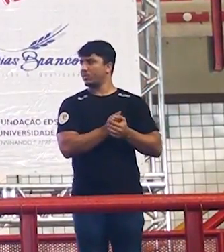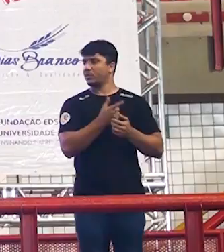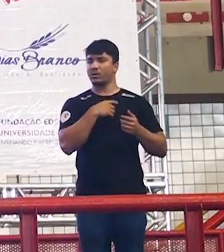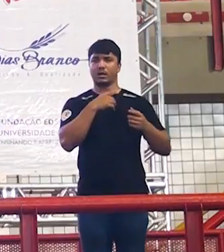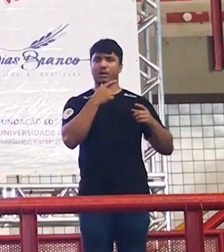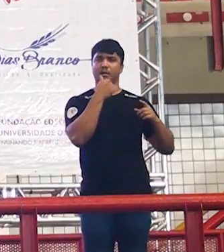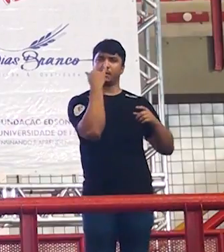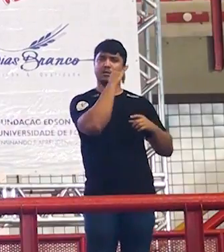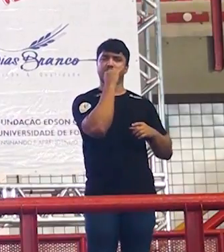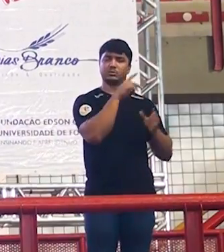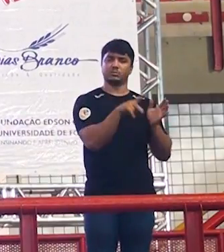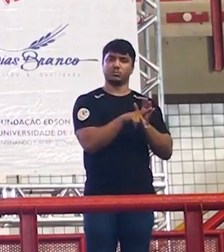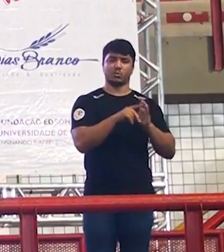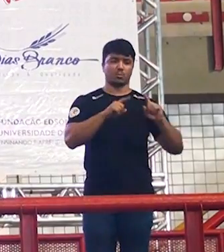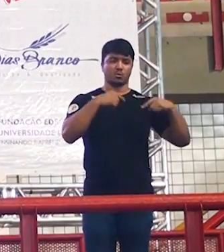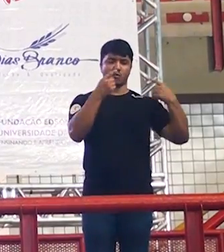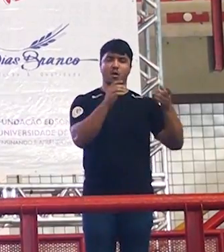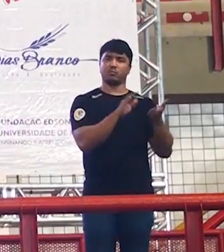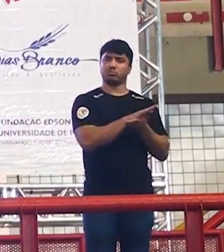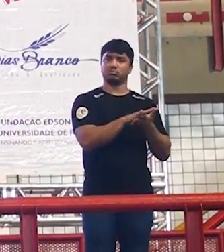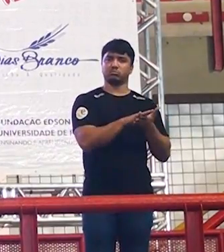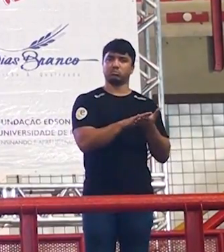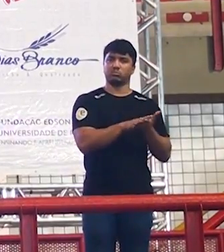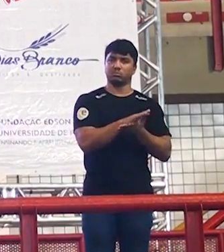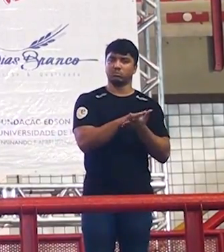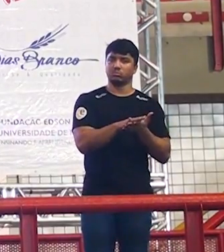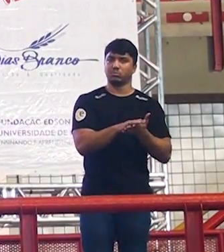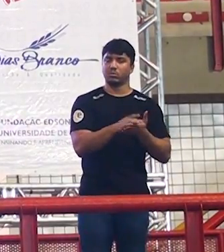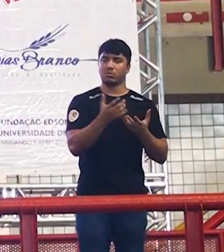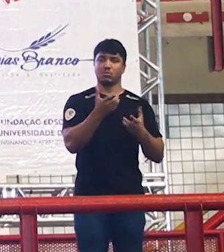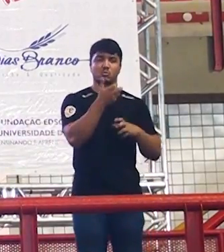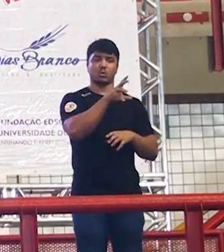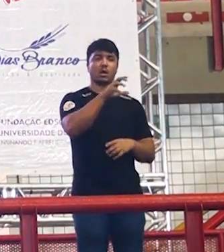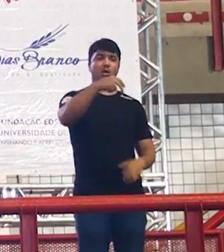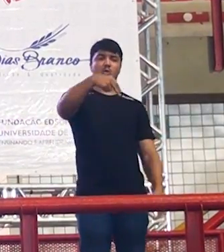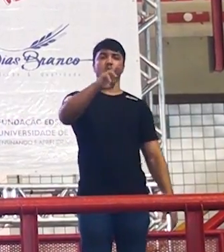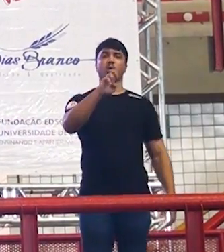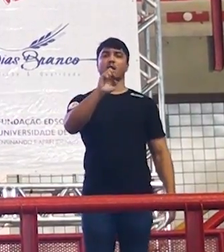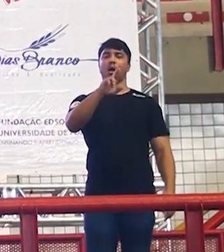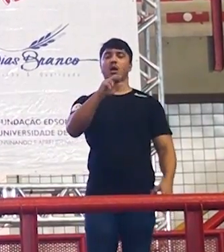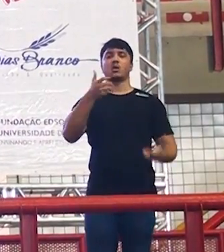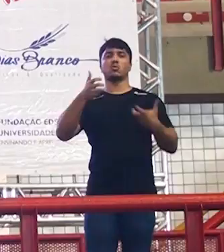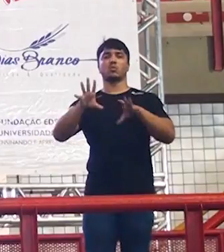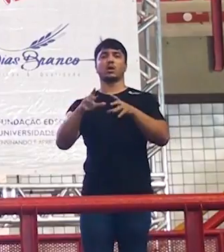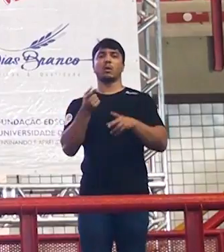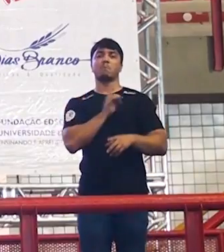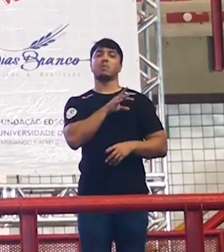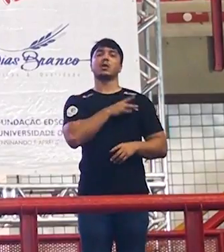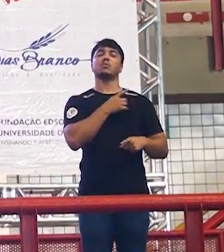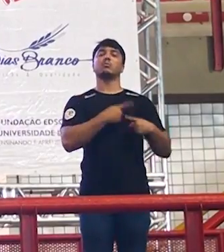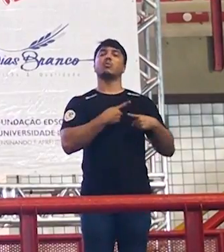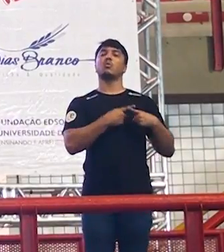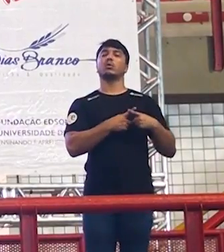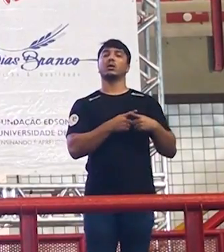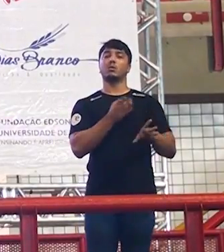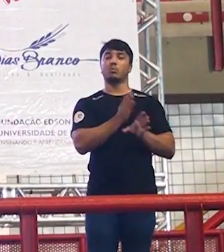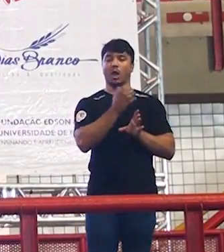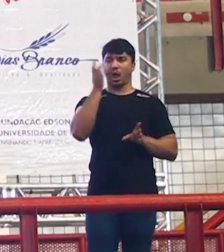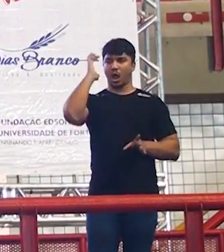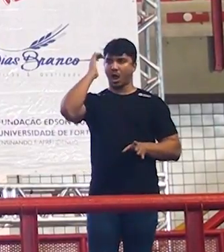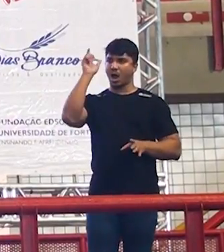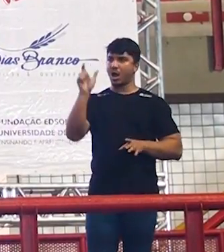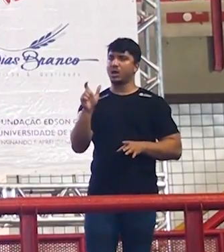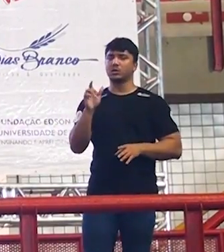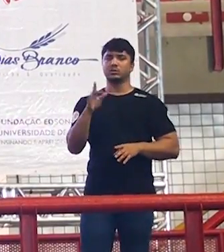energia vinda dos recursos não renováveis e não querem a energia nuclear? Qual é o medo deles? Por que eles acham